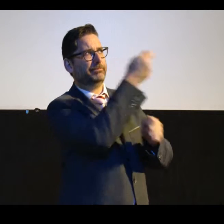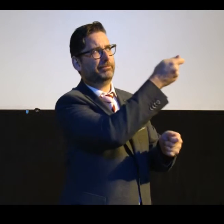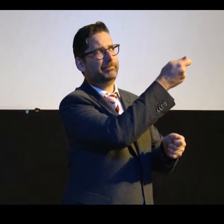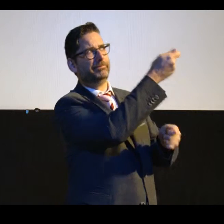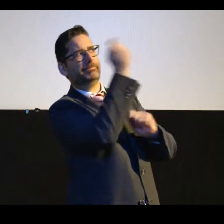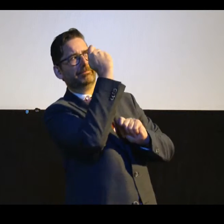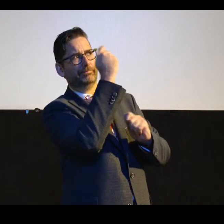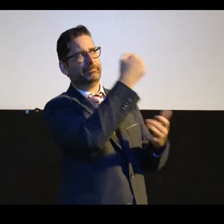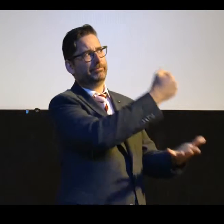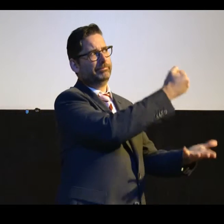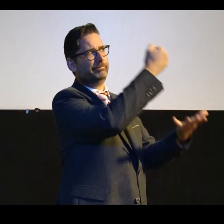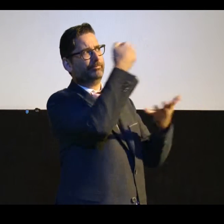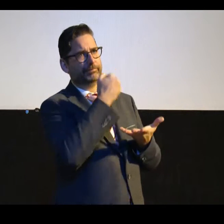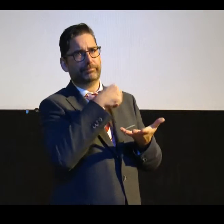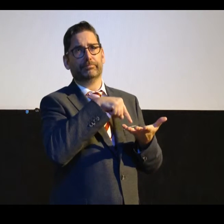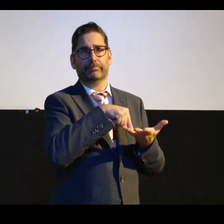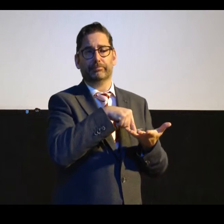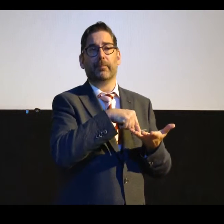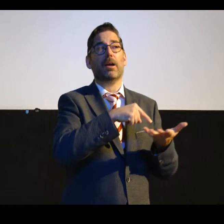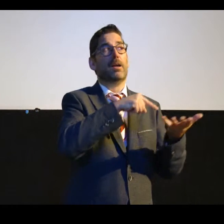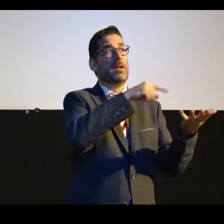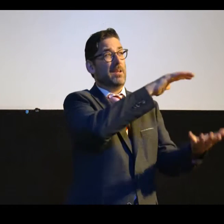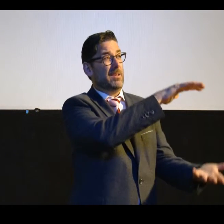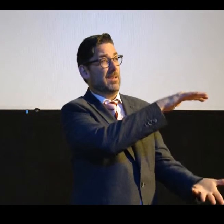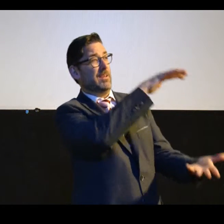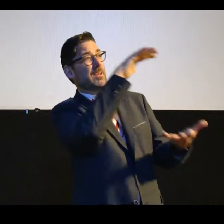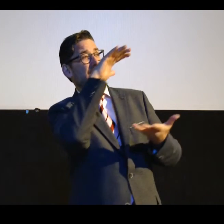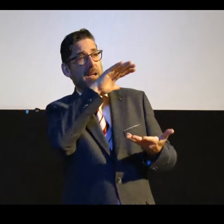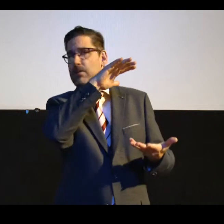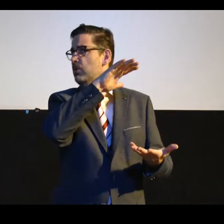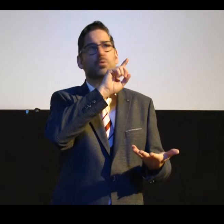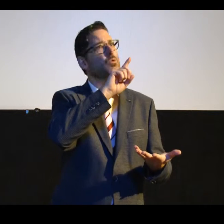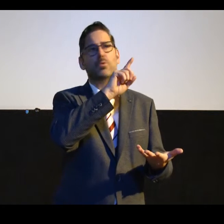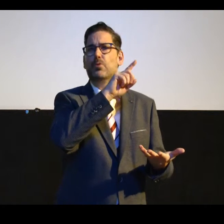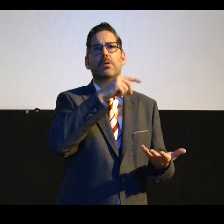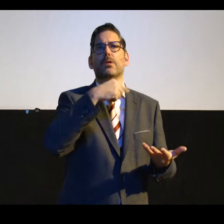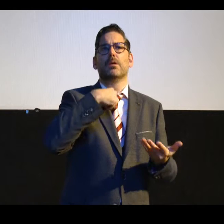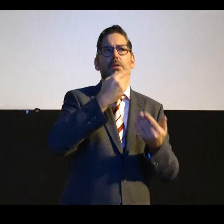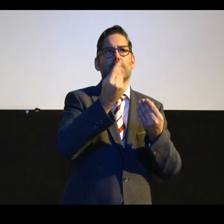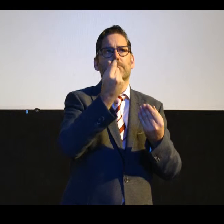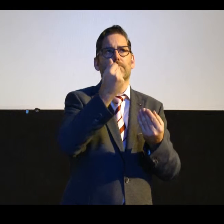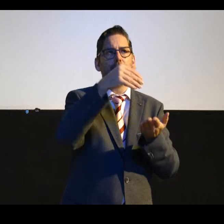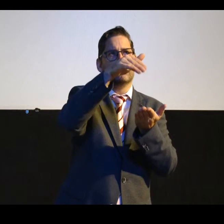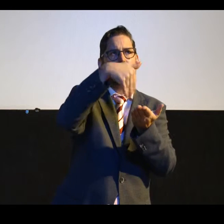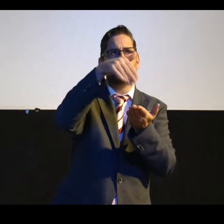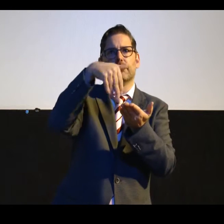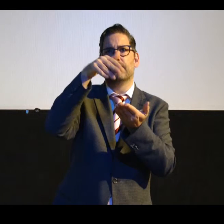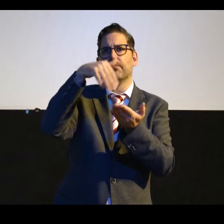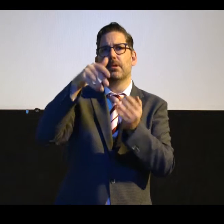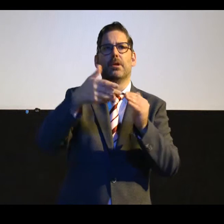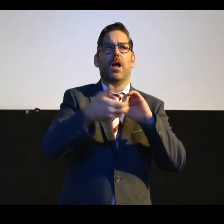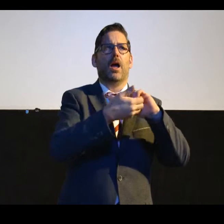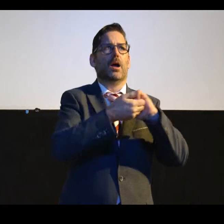de la Comisión Europea, que son quienes financian el trabajo desde nuestra